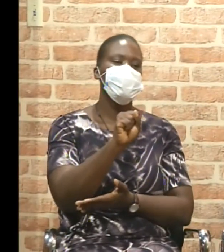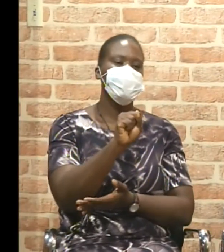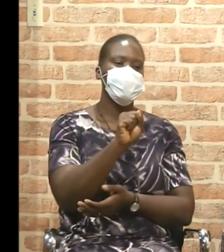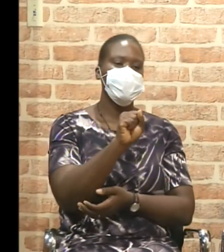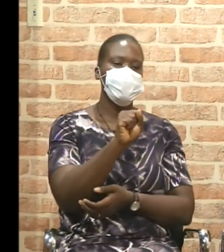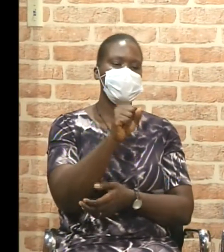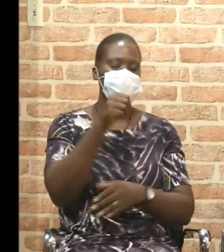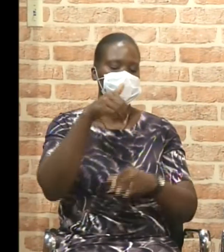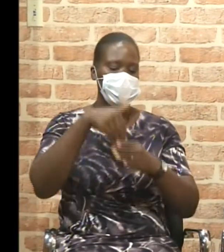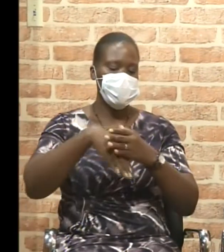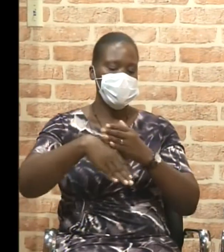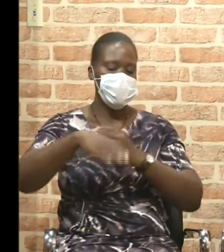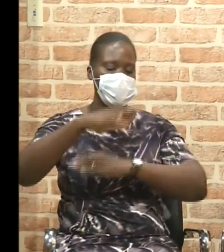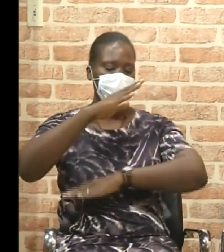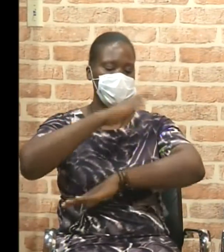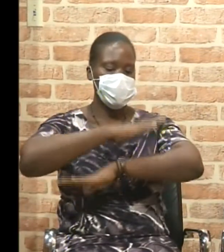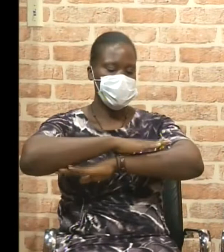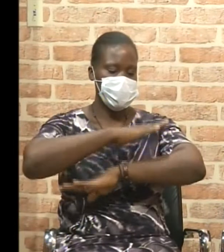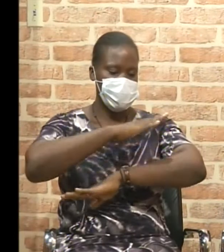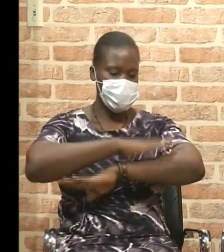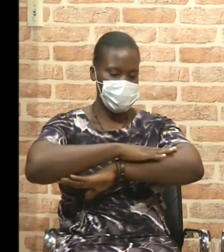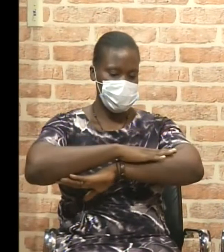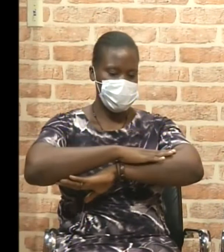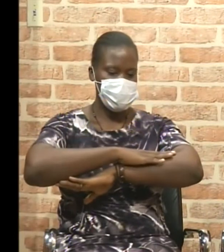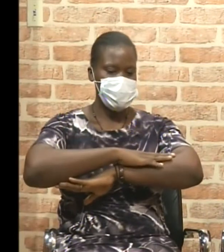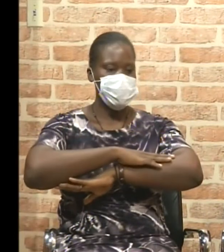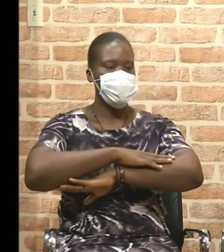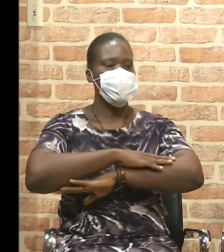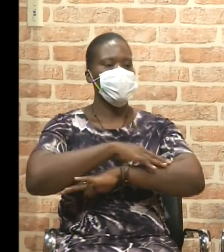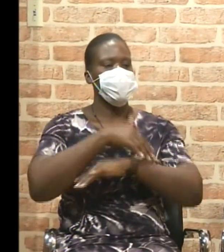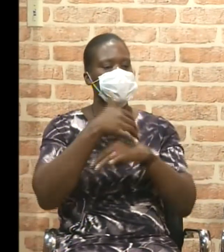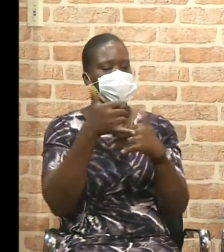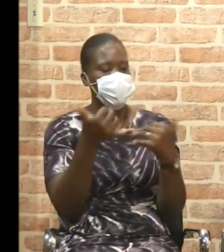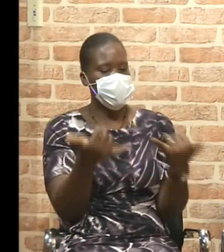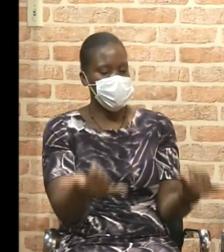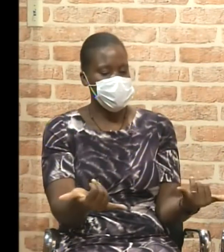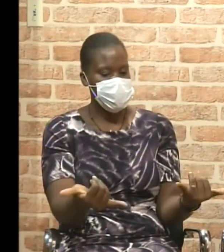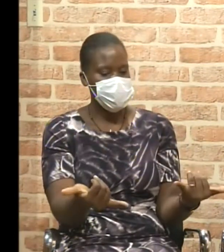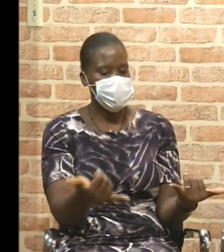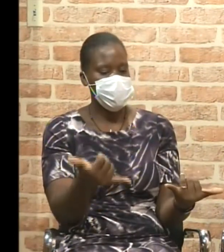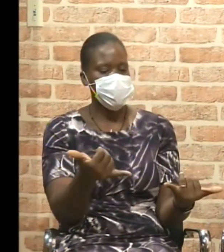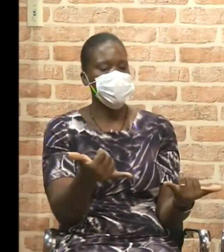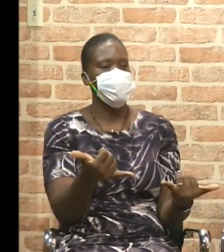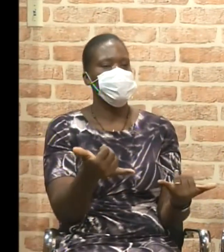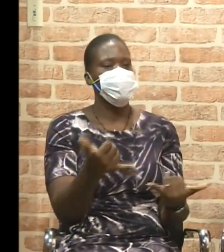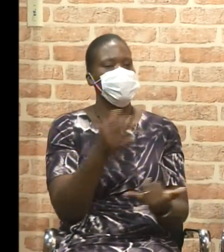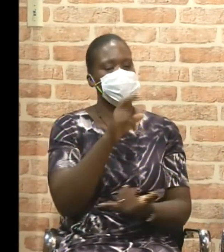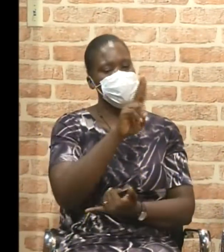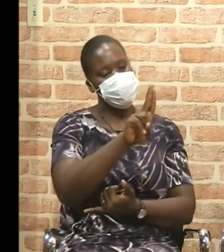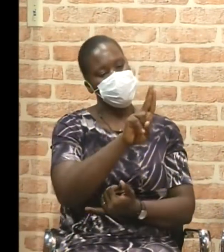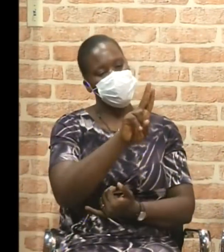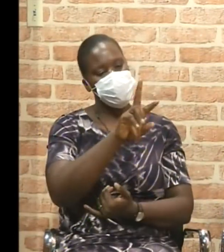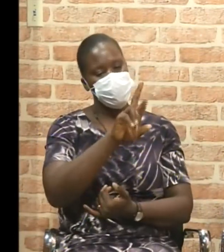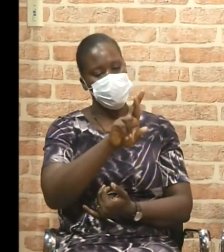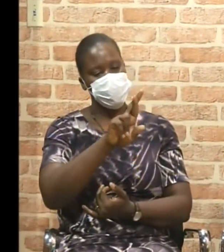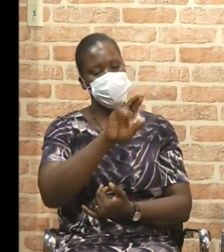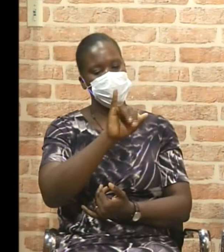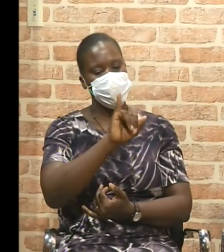et d'insertion sociale. Maintenant, unité ça n'a BCF, c'est travail ça le